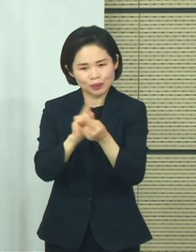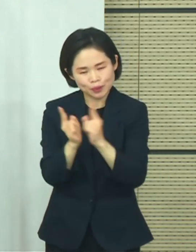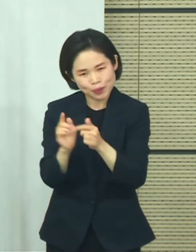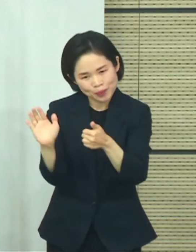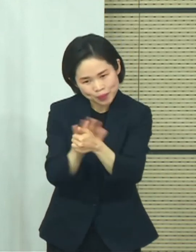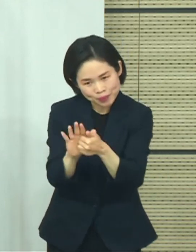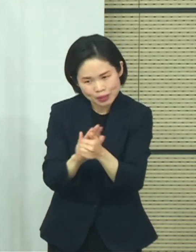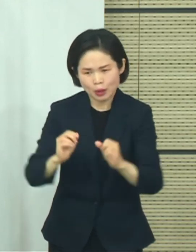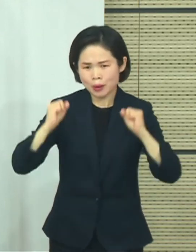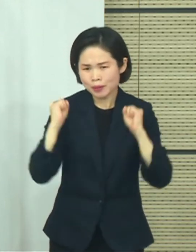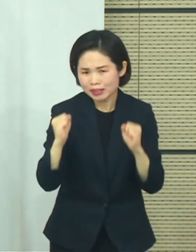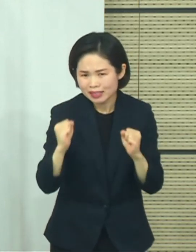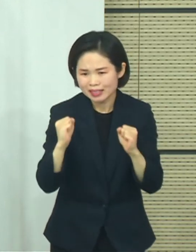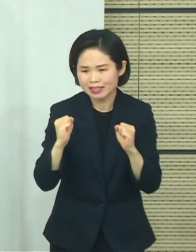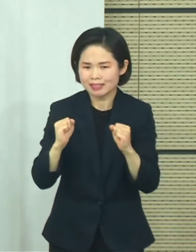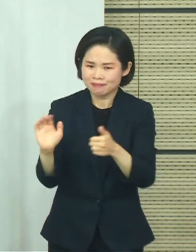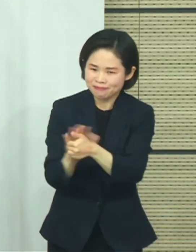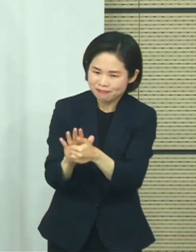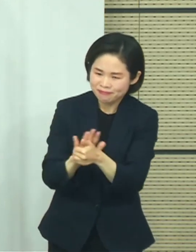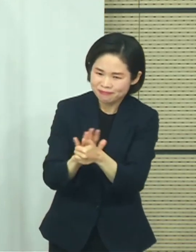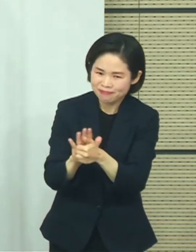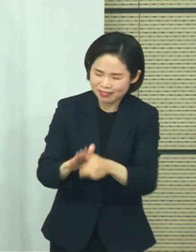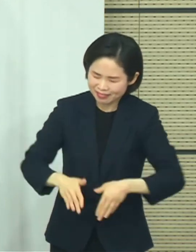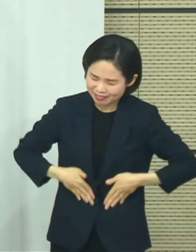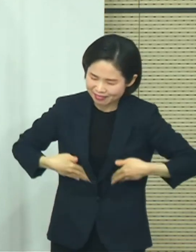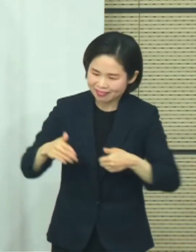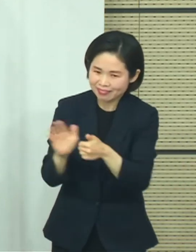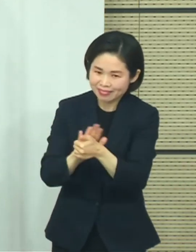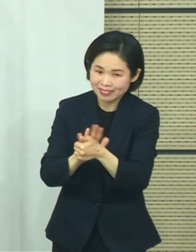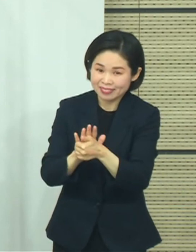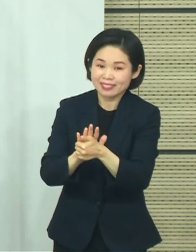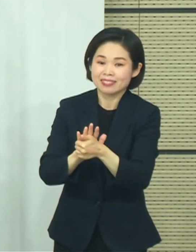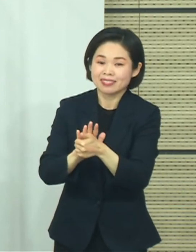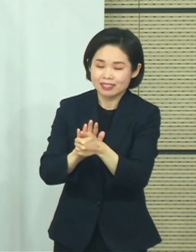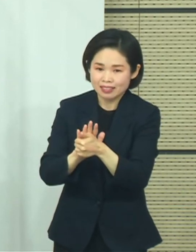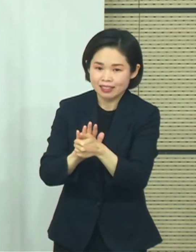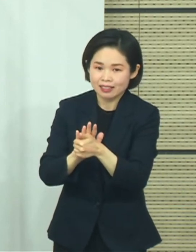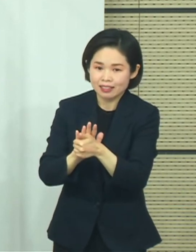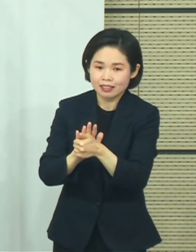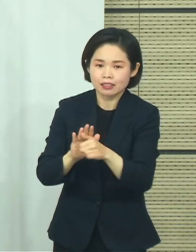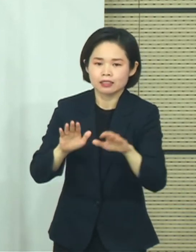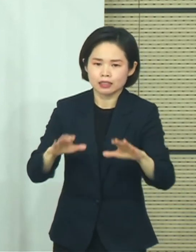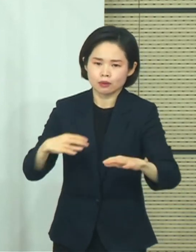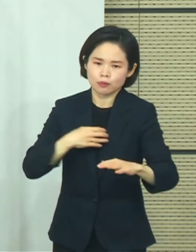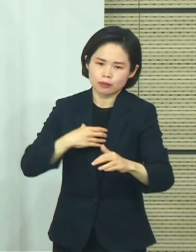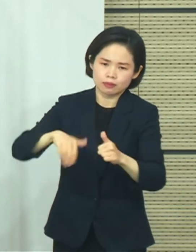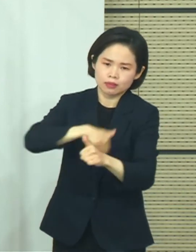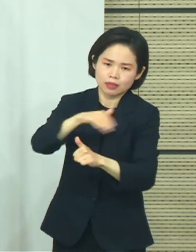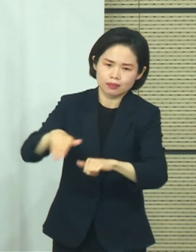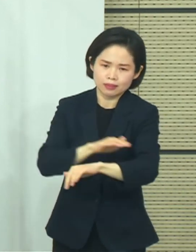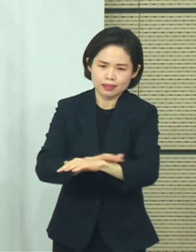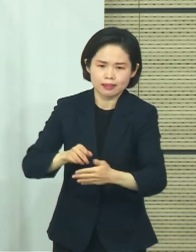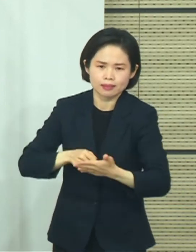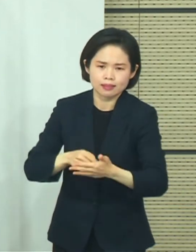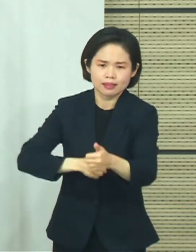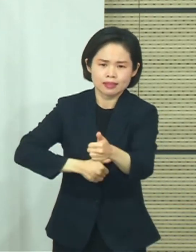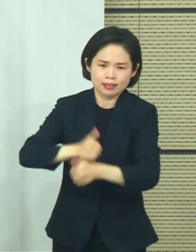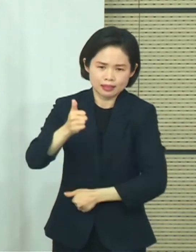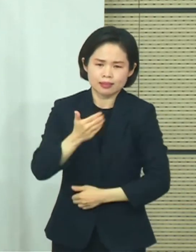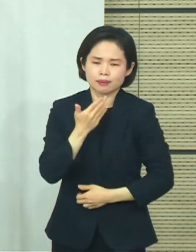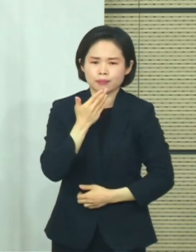지지하고 응원 할 때 할 때에만 지금의 위기를 극복할 수 있음을 기억하여 주시기 바랍니다